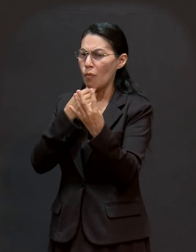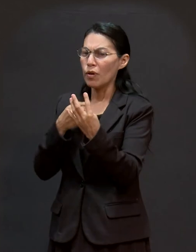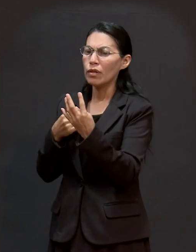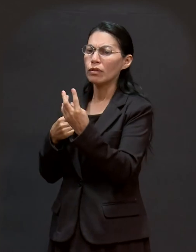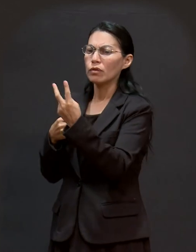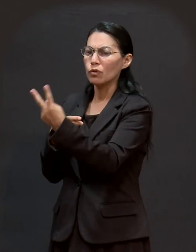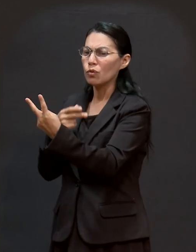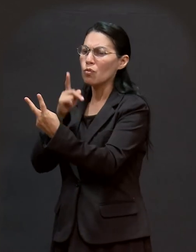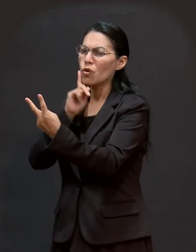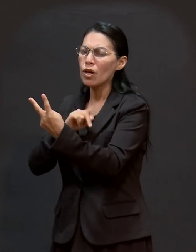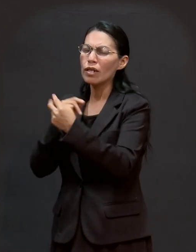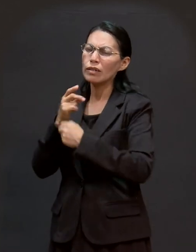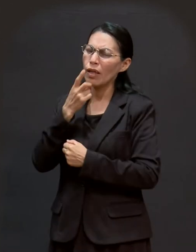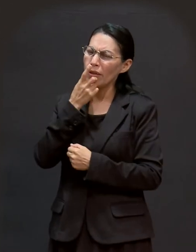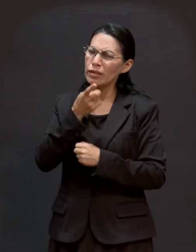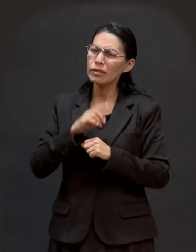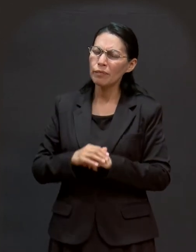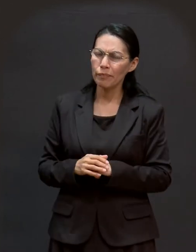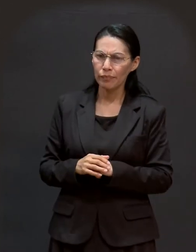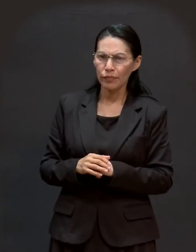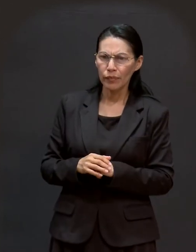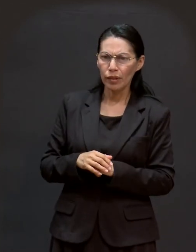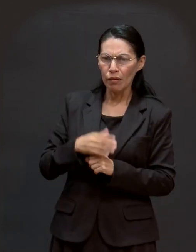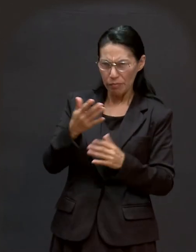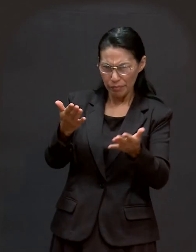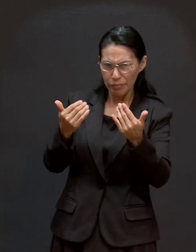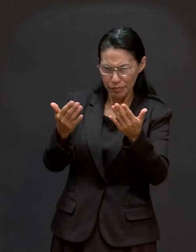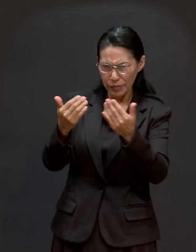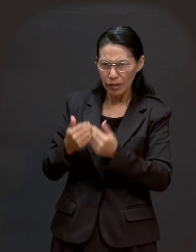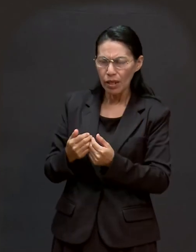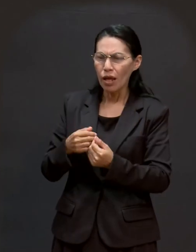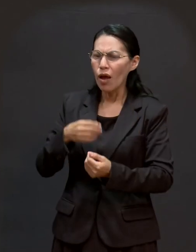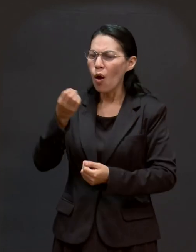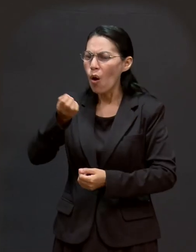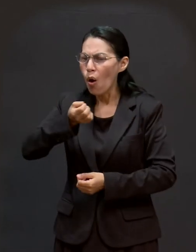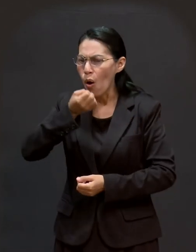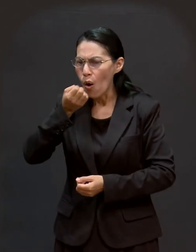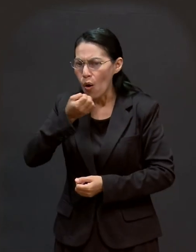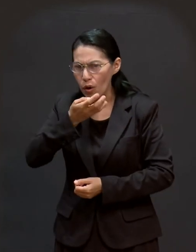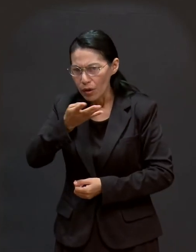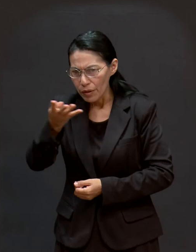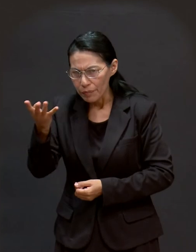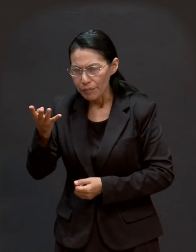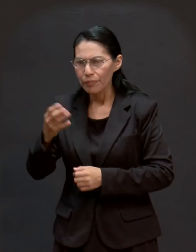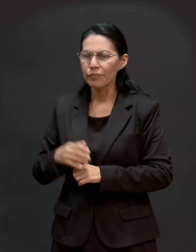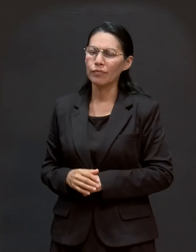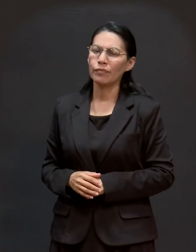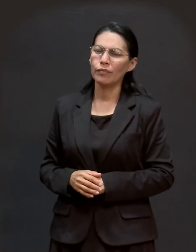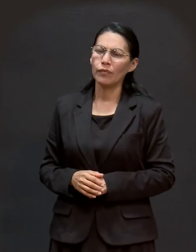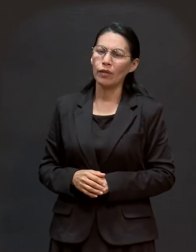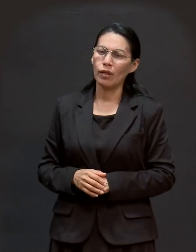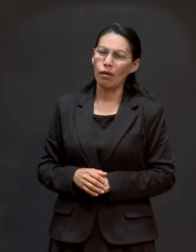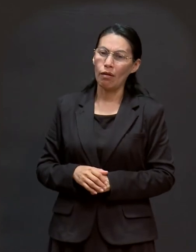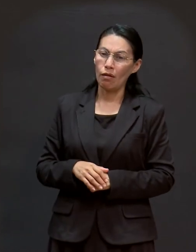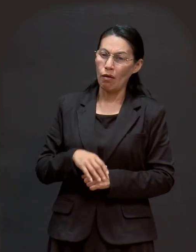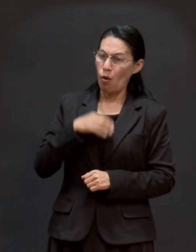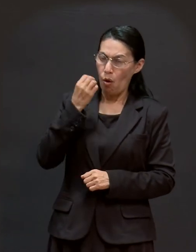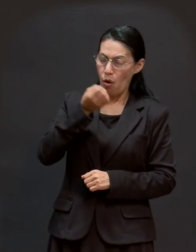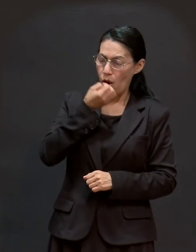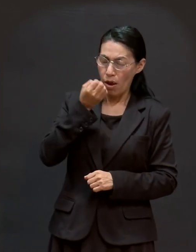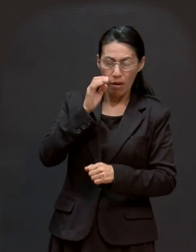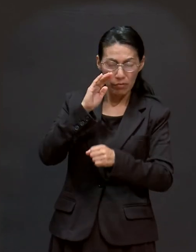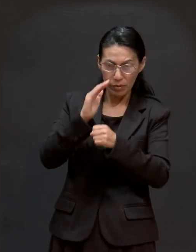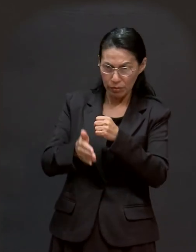caballeros y dos damas este los pasamos adelante y obre por ellos y cuando